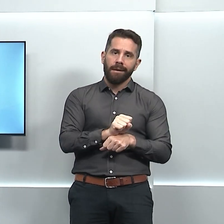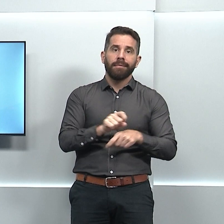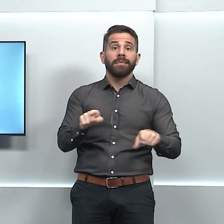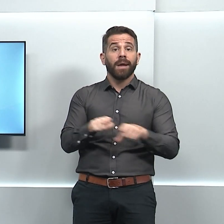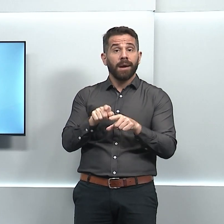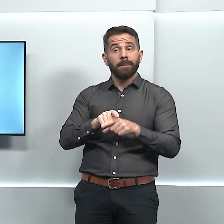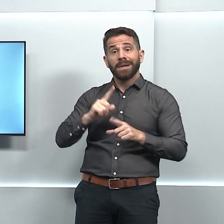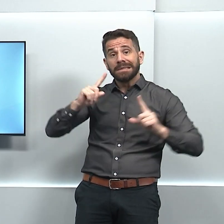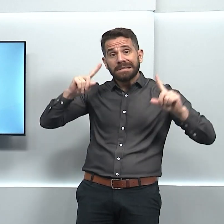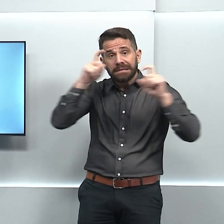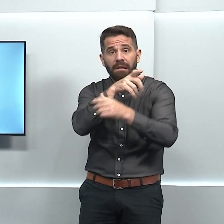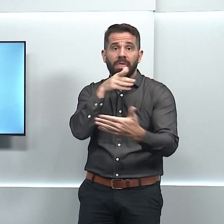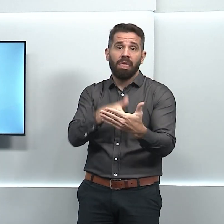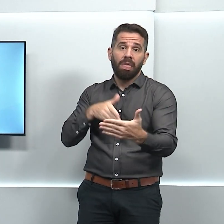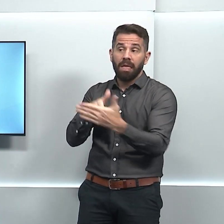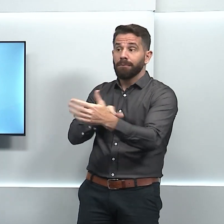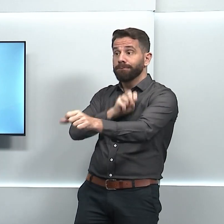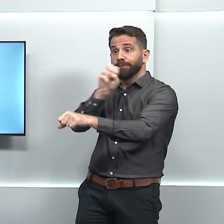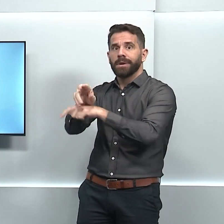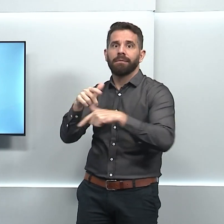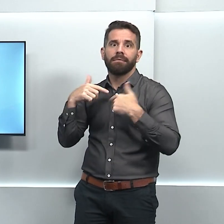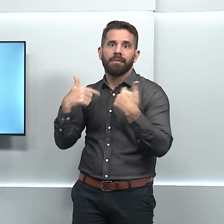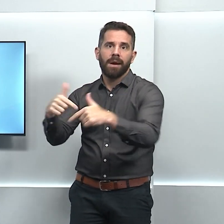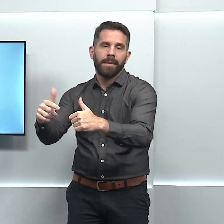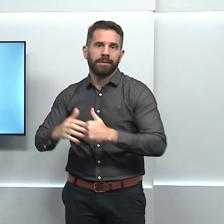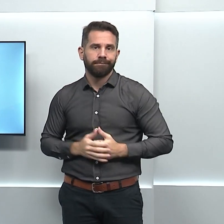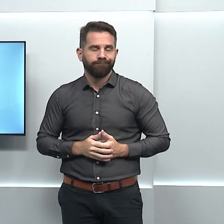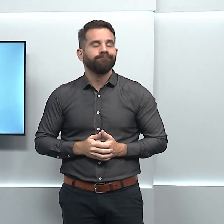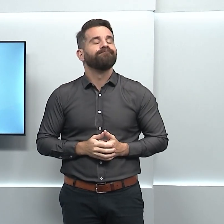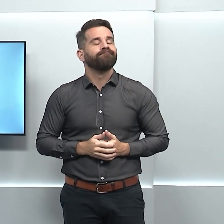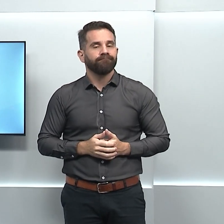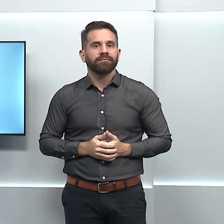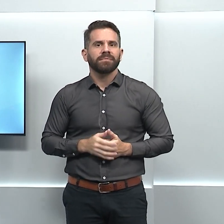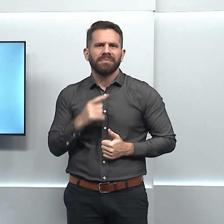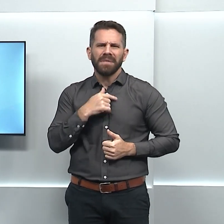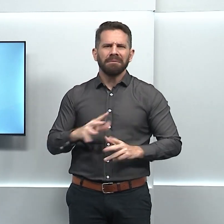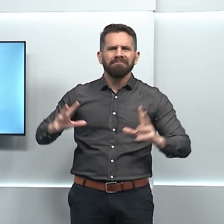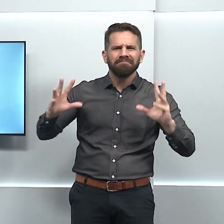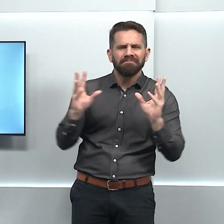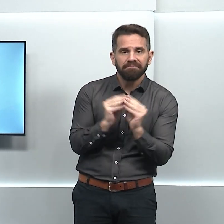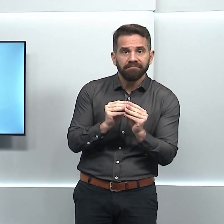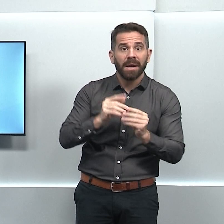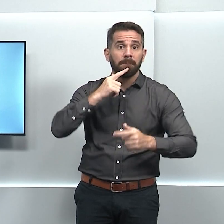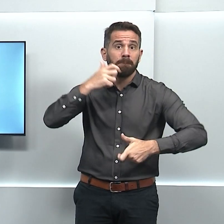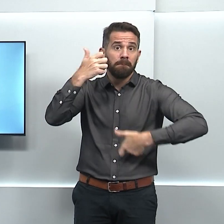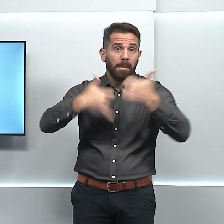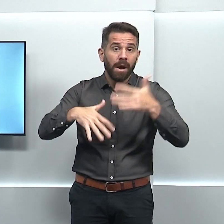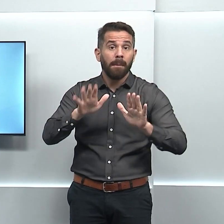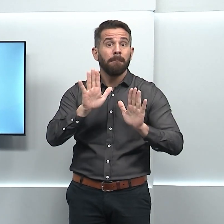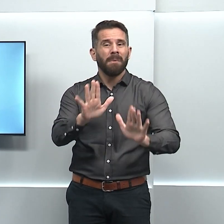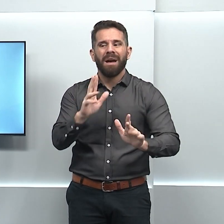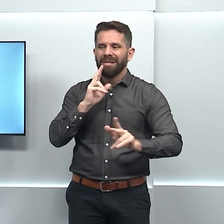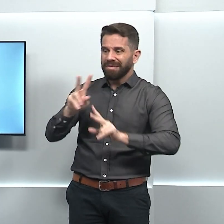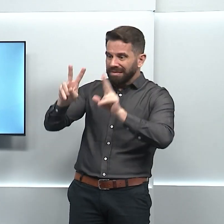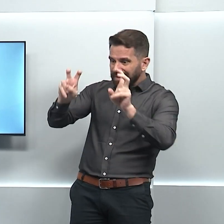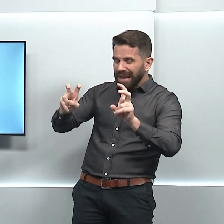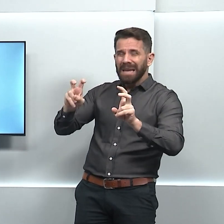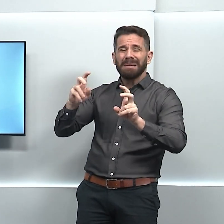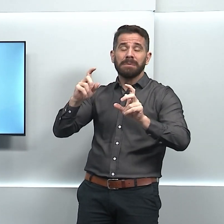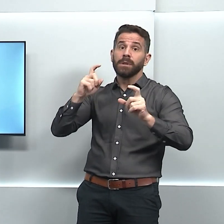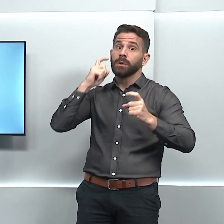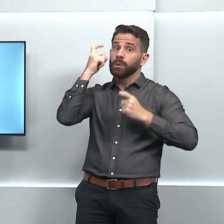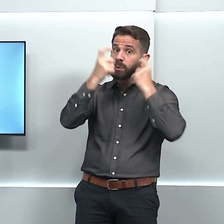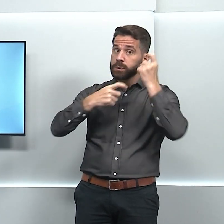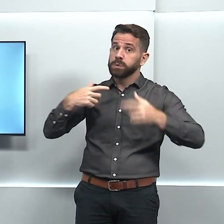no mercado de trabalho. Bom, a gente fez uma rápida abertura aqui para te contar um pouco sobre esse tema tão preocupante, mas quem vai falar